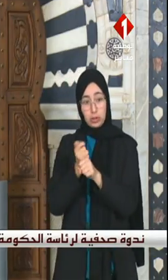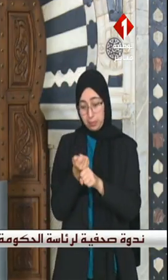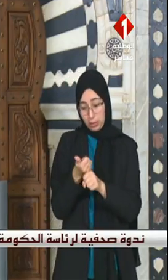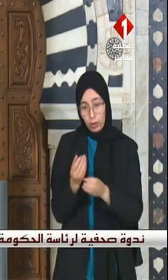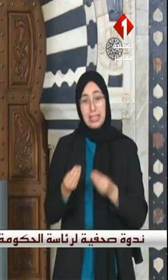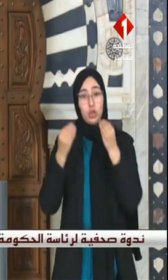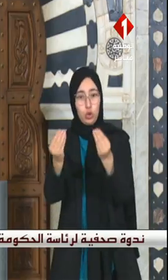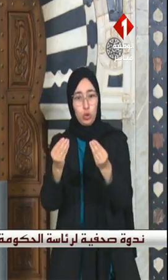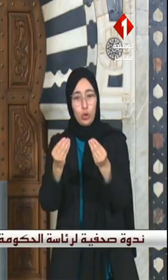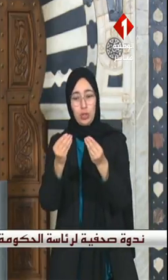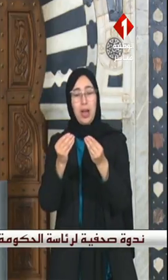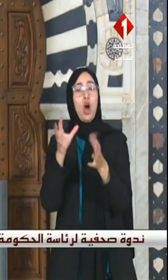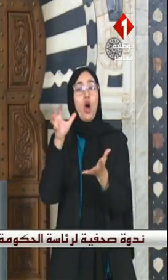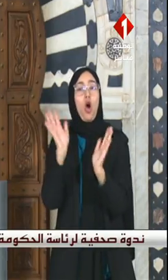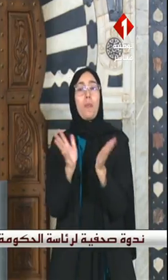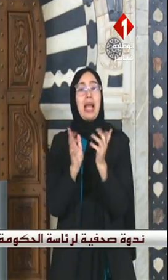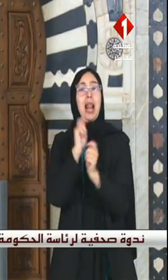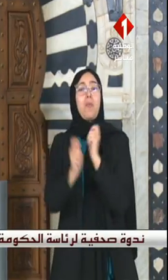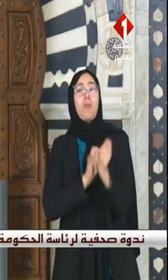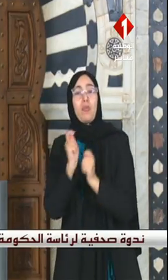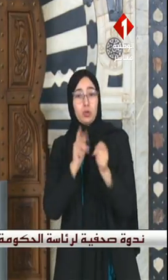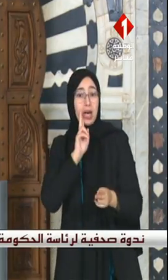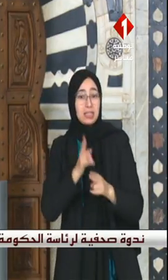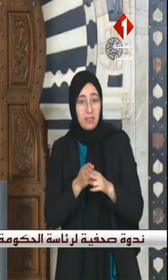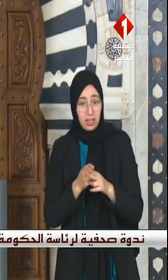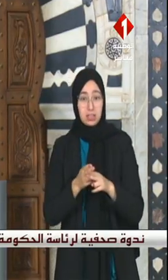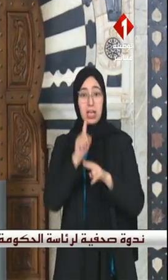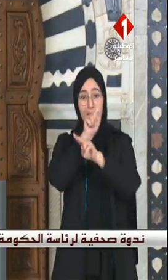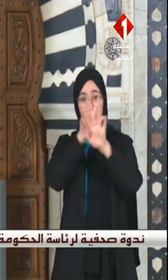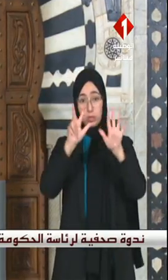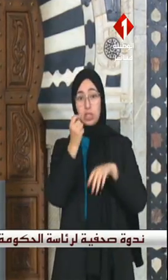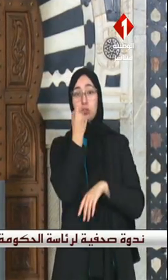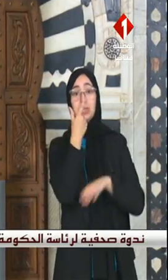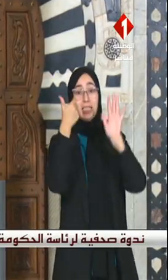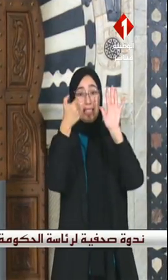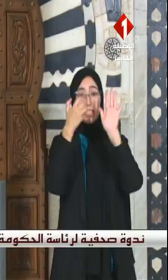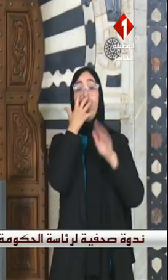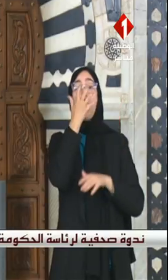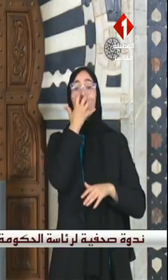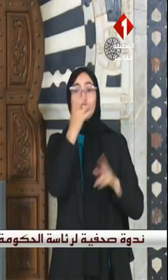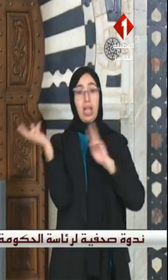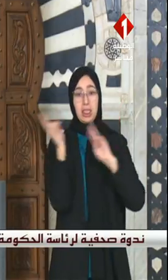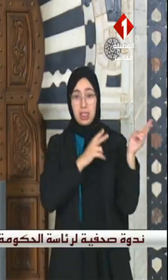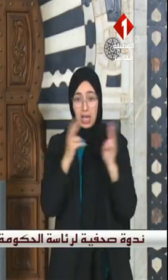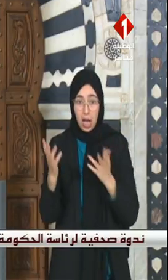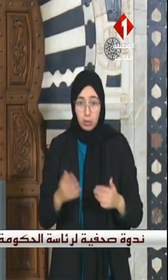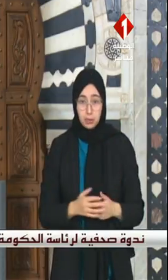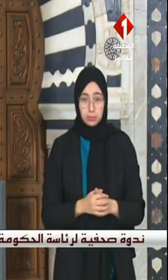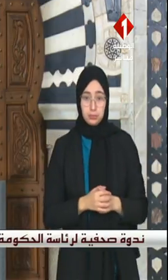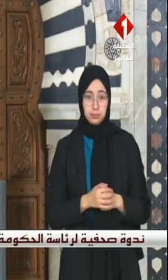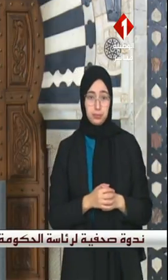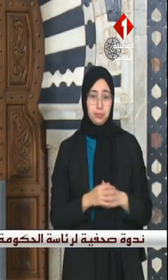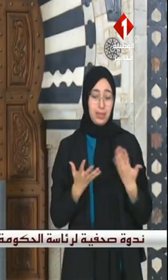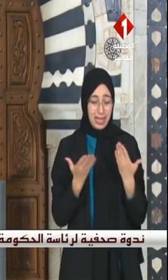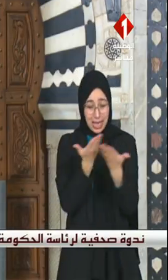قريبا، ناويين نحط 18 سرير انعاش قدرته القصوى و 160 سرير اكسجين. دونك احنا نتعاملوا